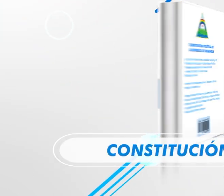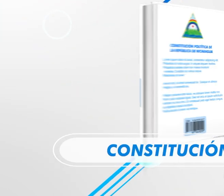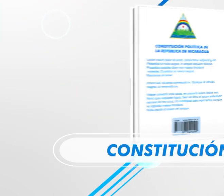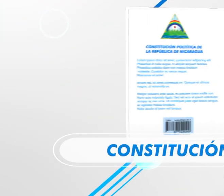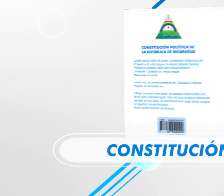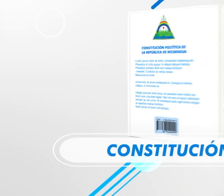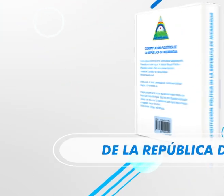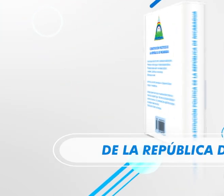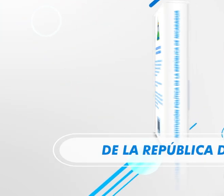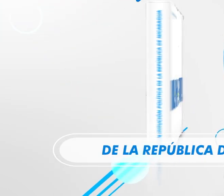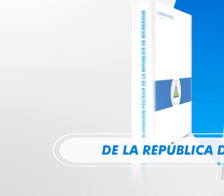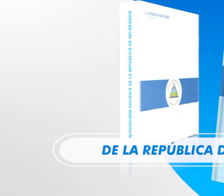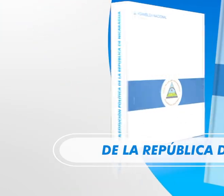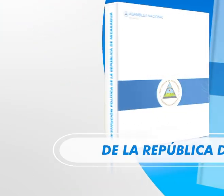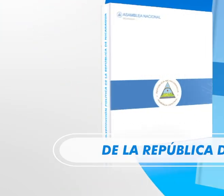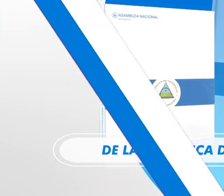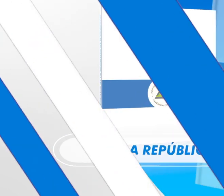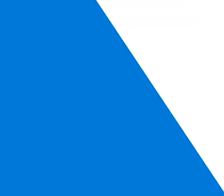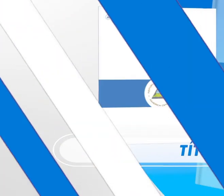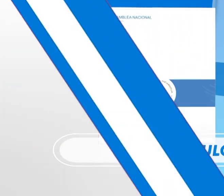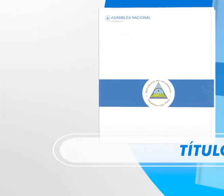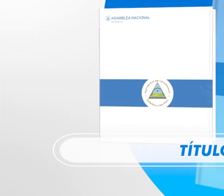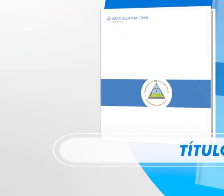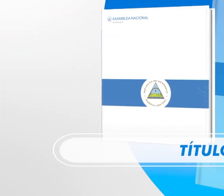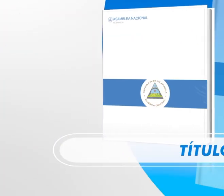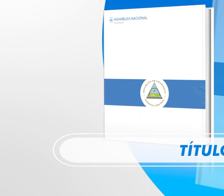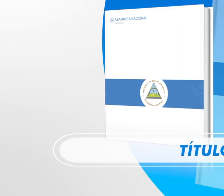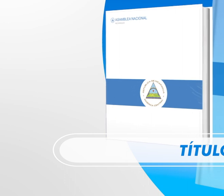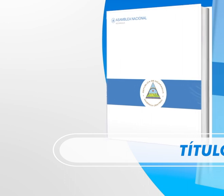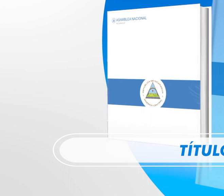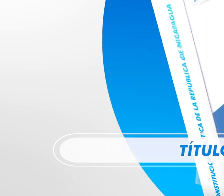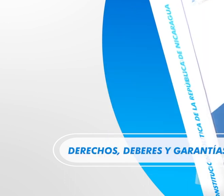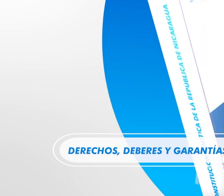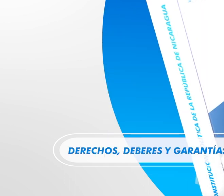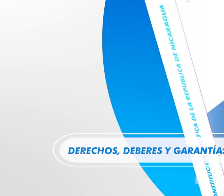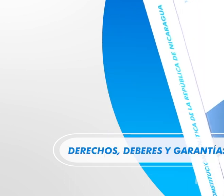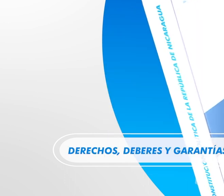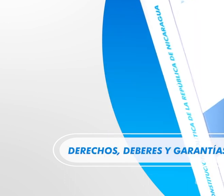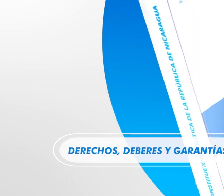Constitución Política de la República de Nicaragua. Título IV.